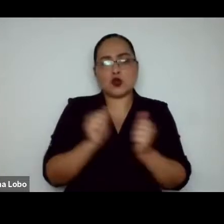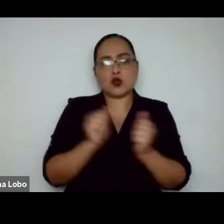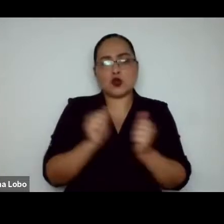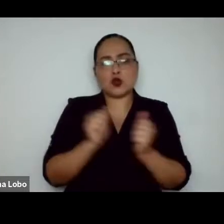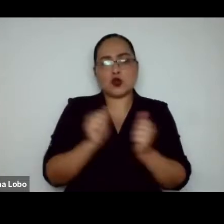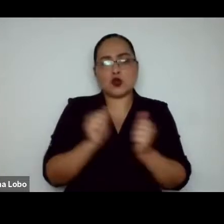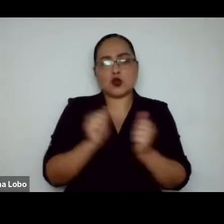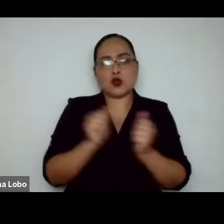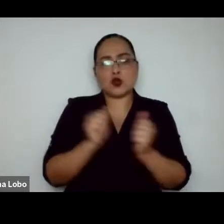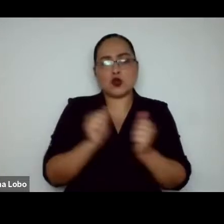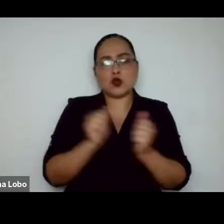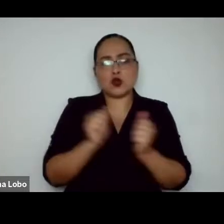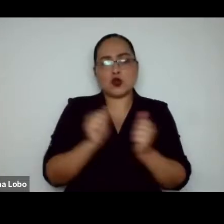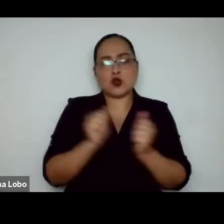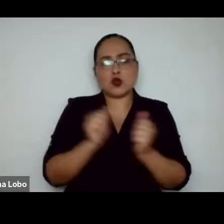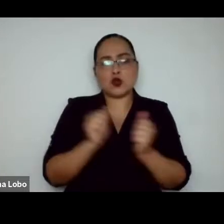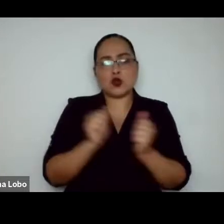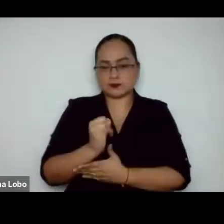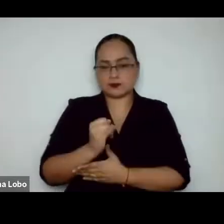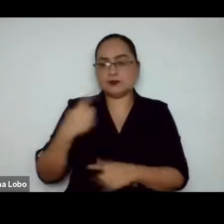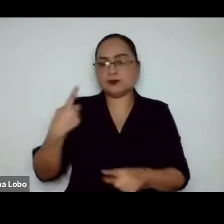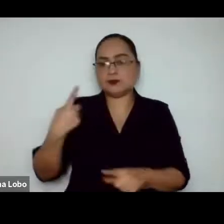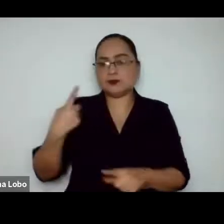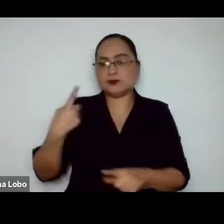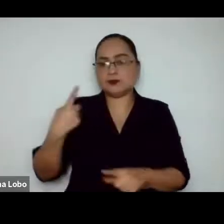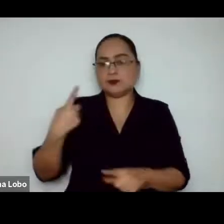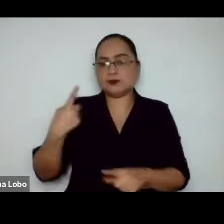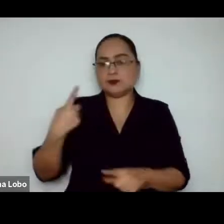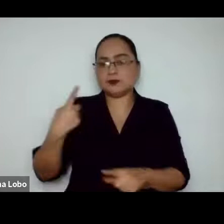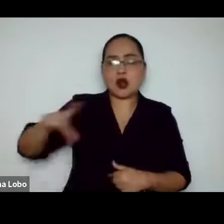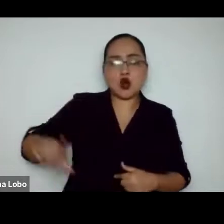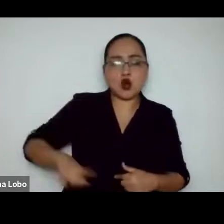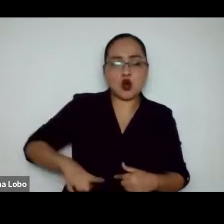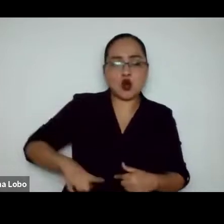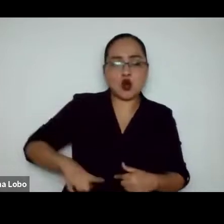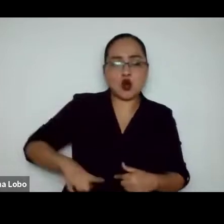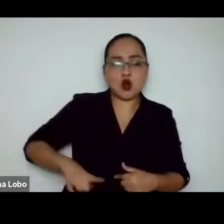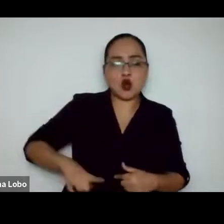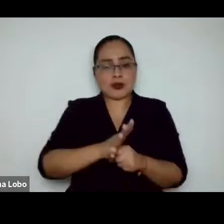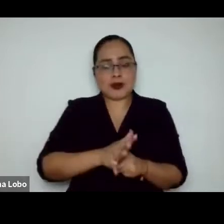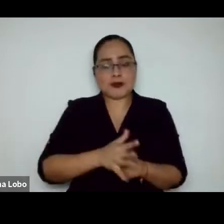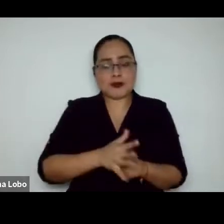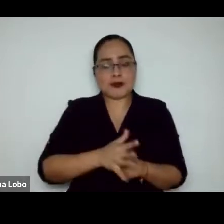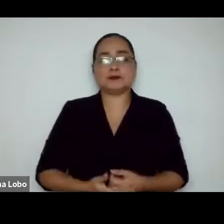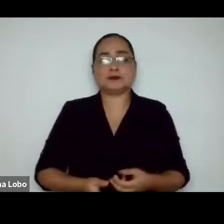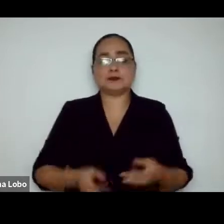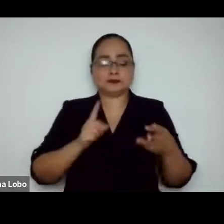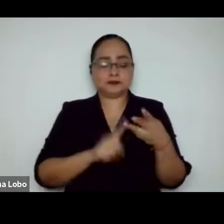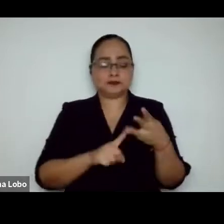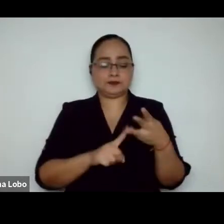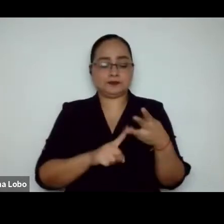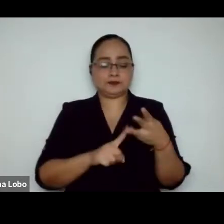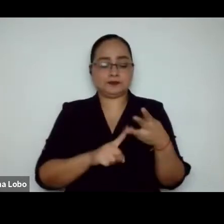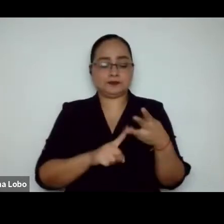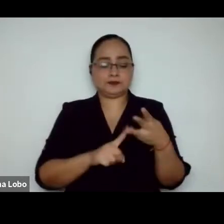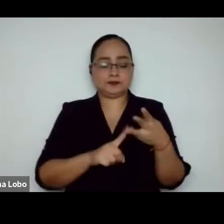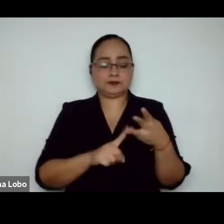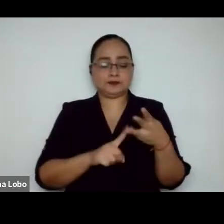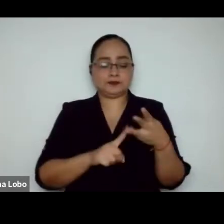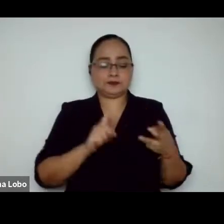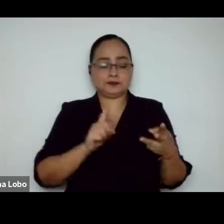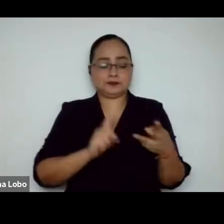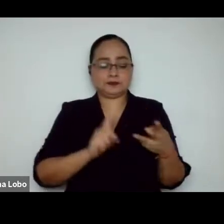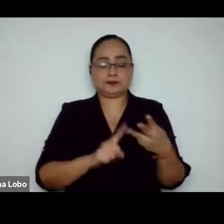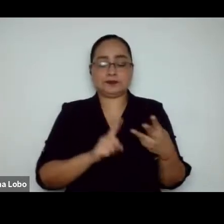nos gobiernan, que nos rigen a todos y a todas. Y un tercer punto, una tercera función de los derechos o de los